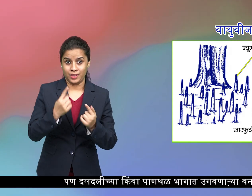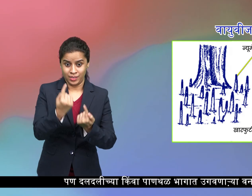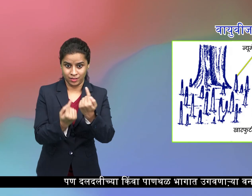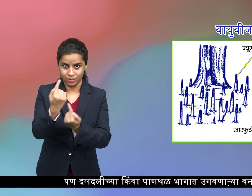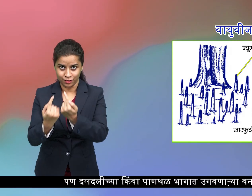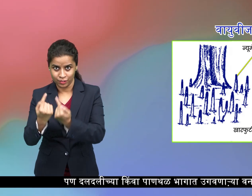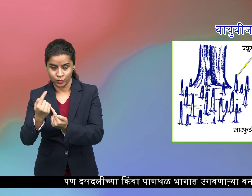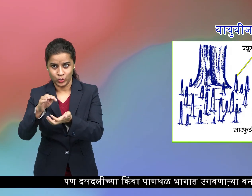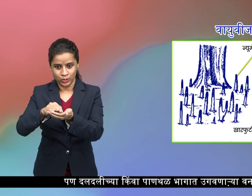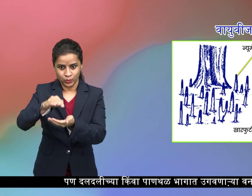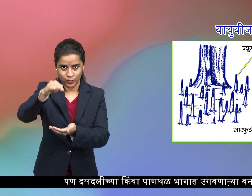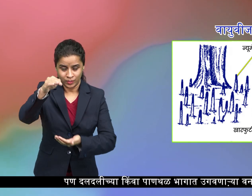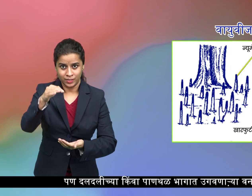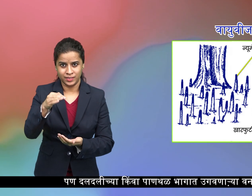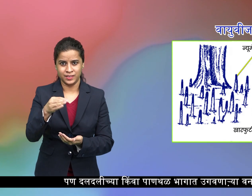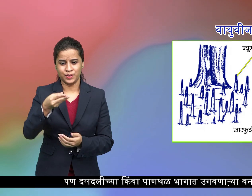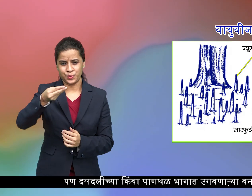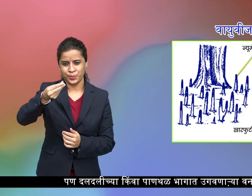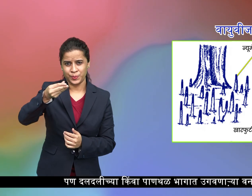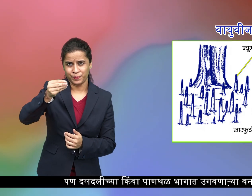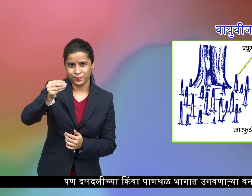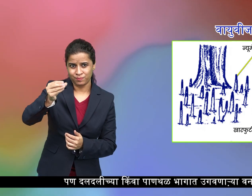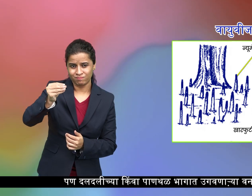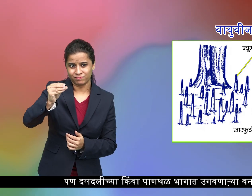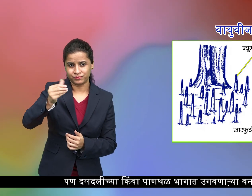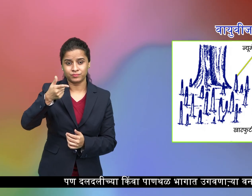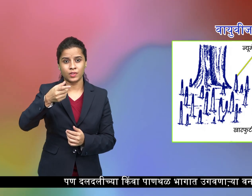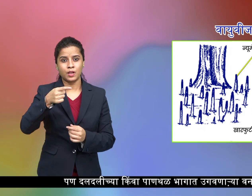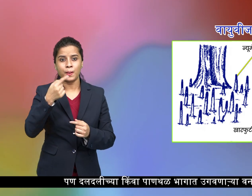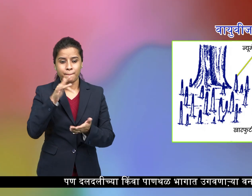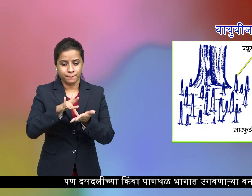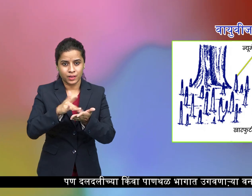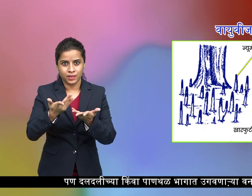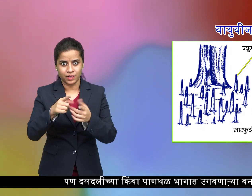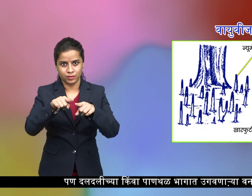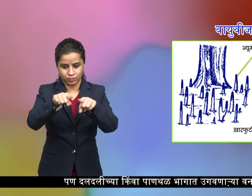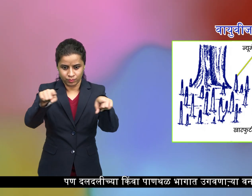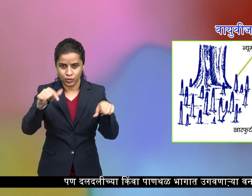पण दलदलीच्या किंवा पाणथळ भागात उगवणाऱ्या वनस्पतींना